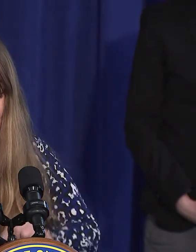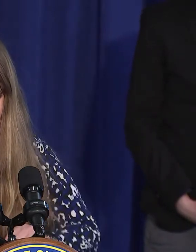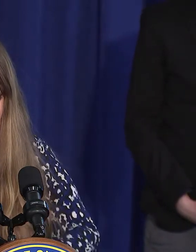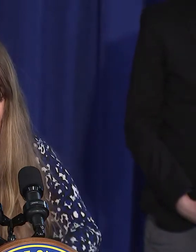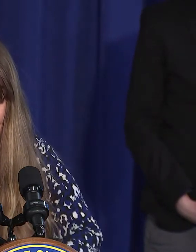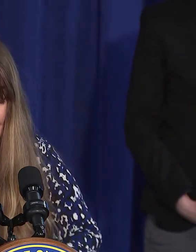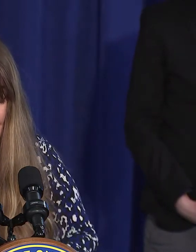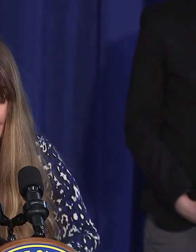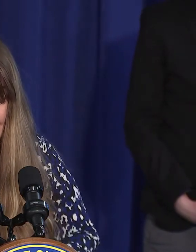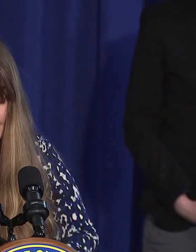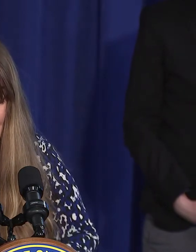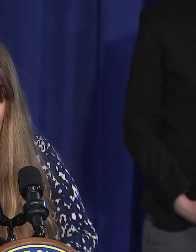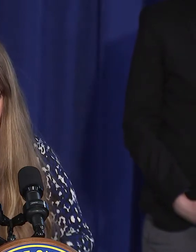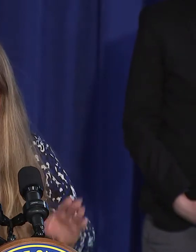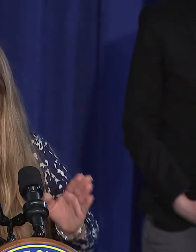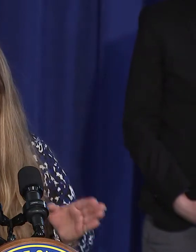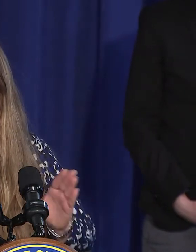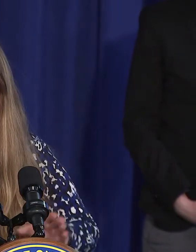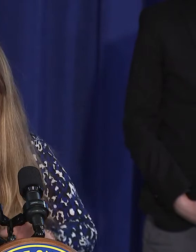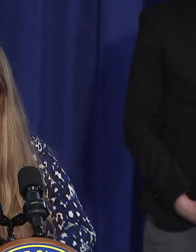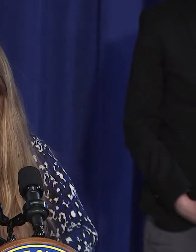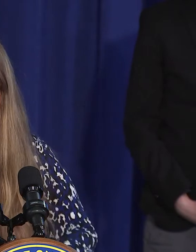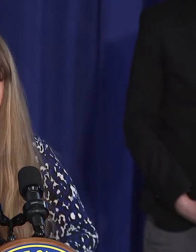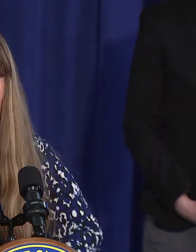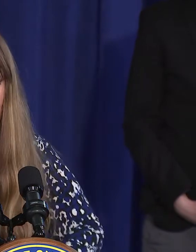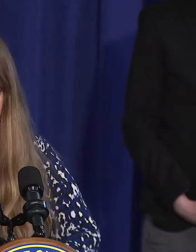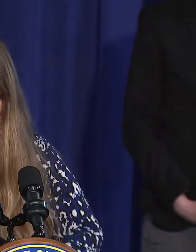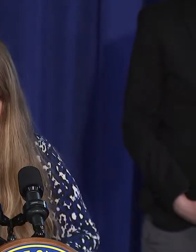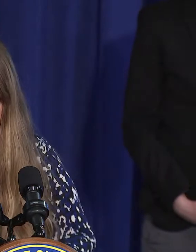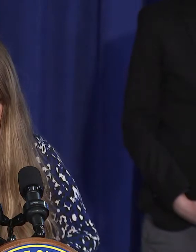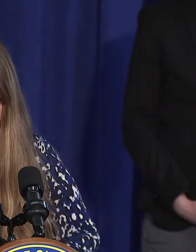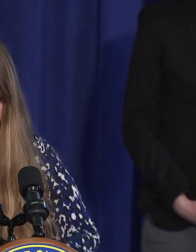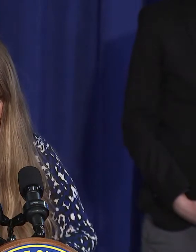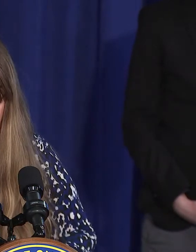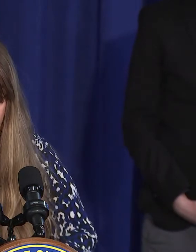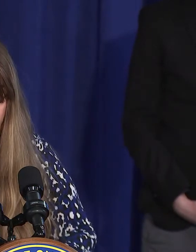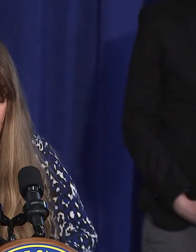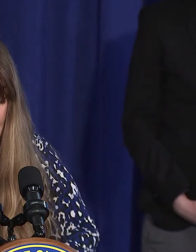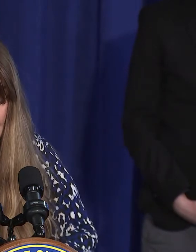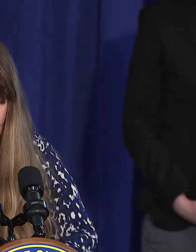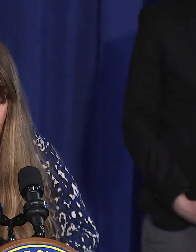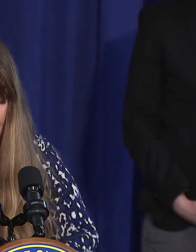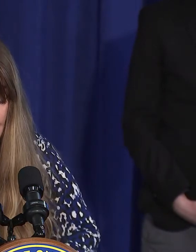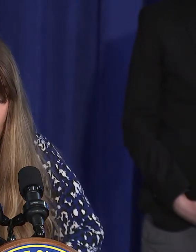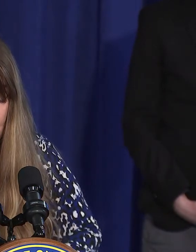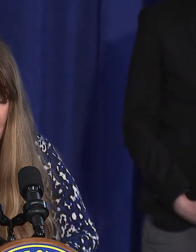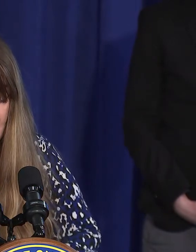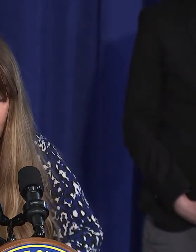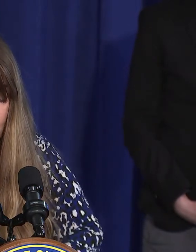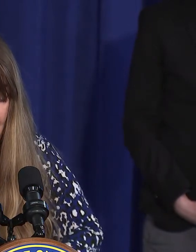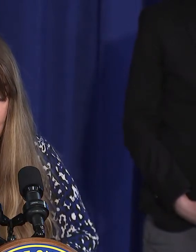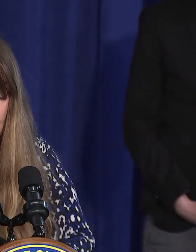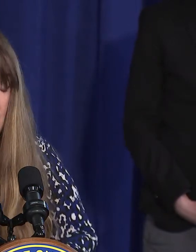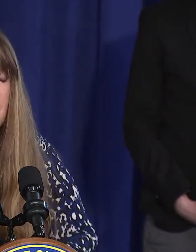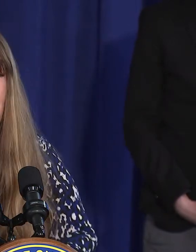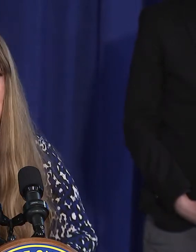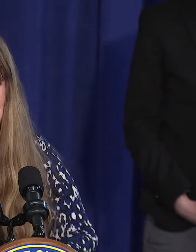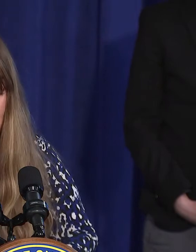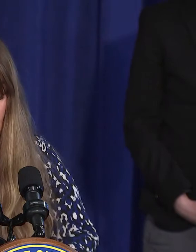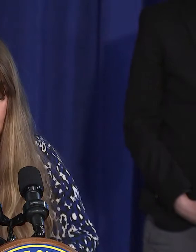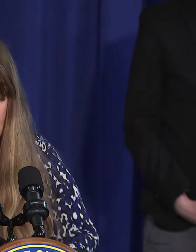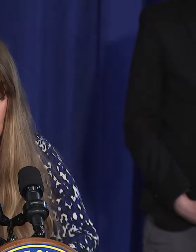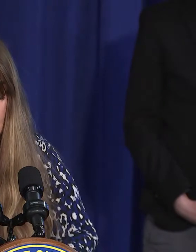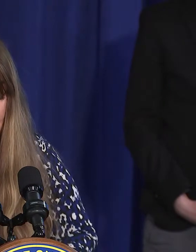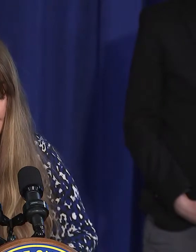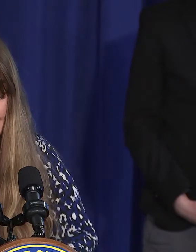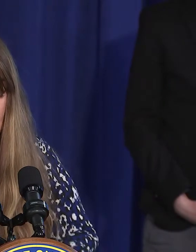del CDC, que designa que los condados de todo el país, como el riesgo alto, medio o bajo, van a